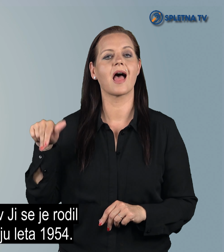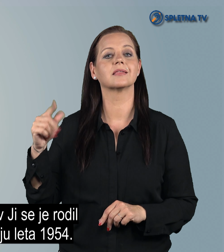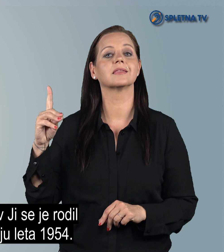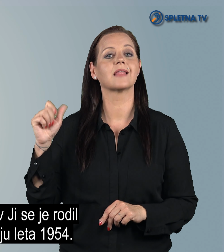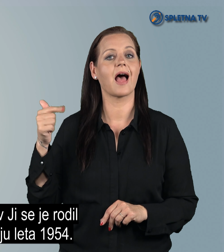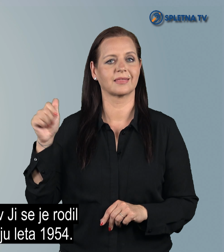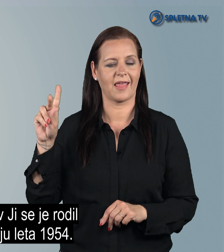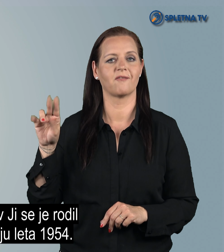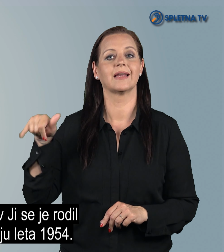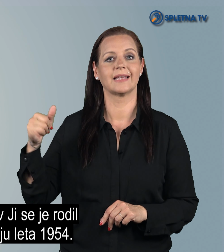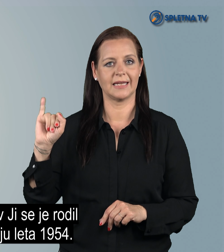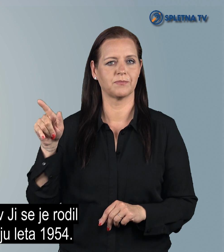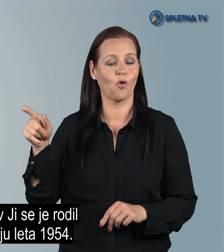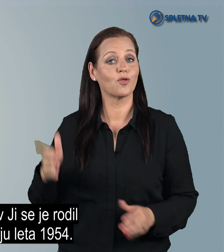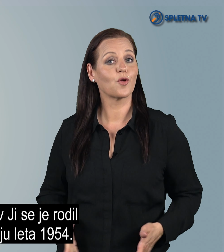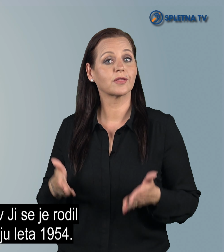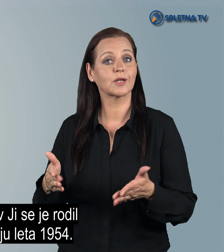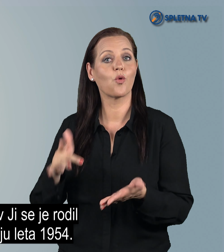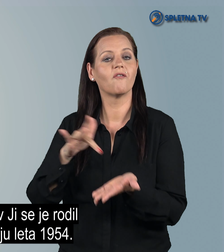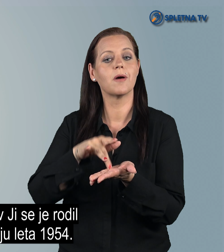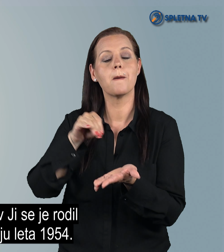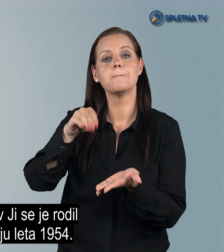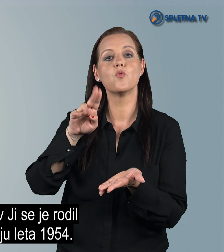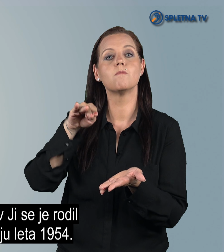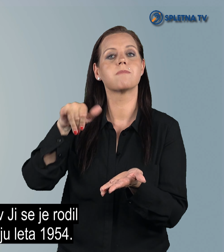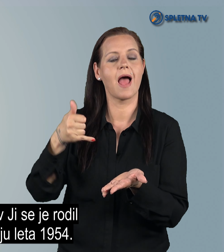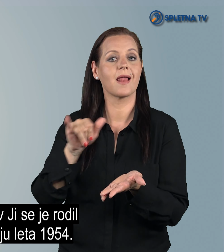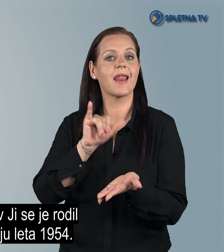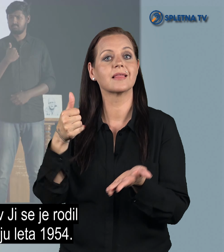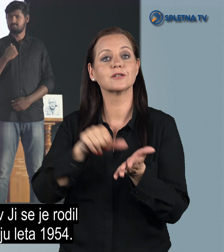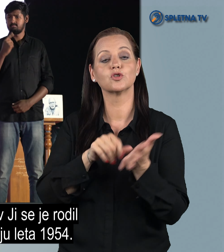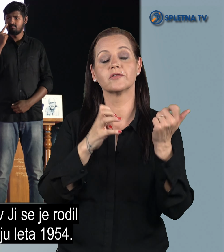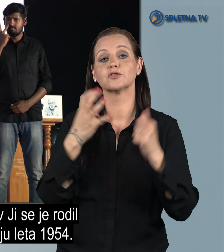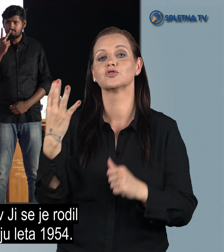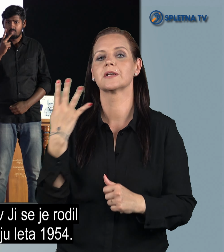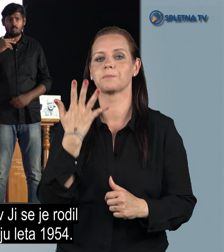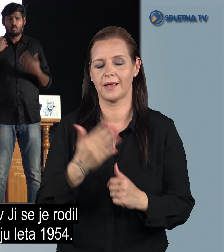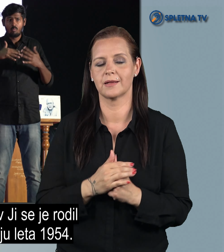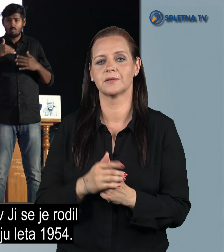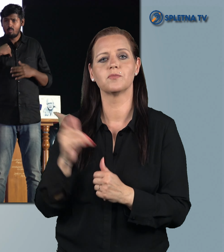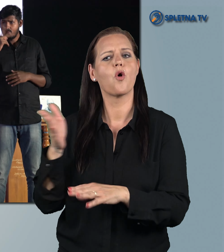Anantadev G se je rodil v Mumbaju leta 1954.